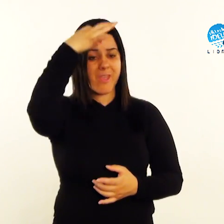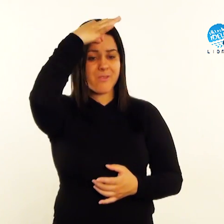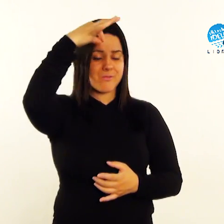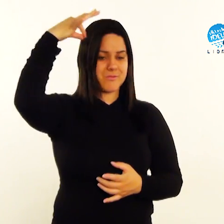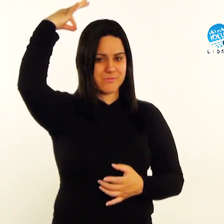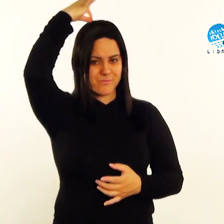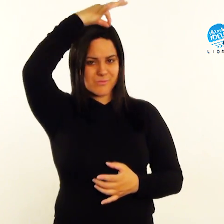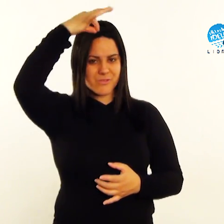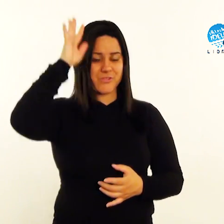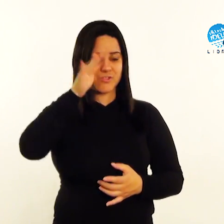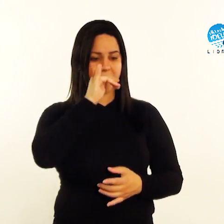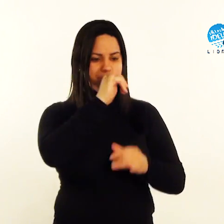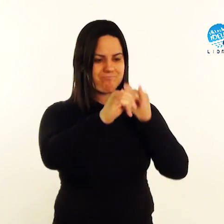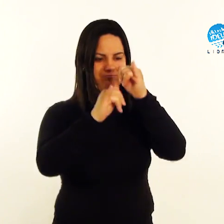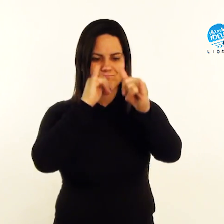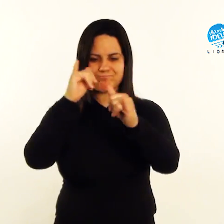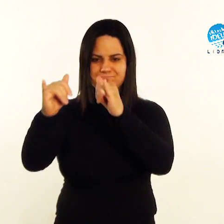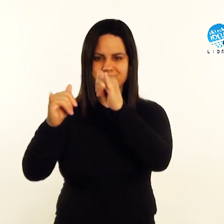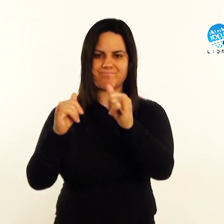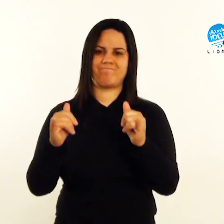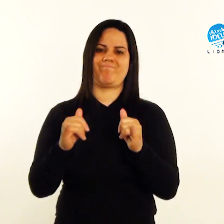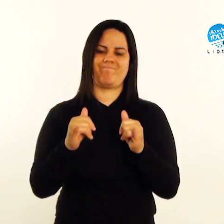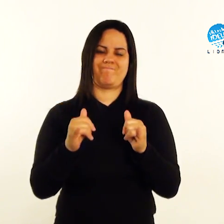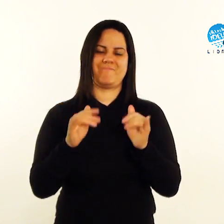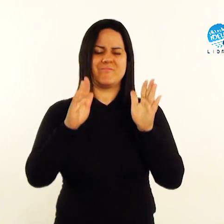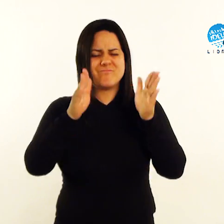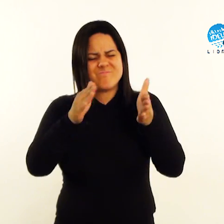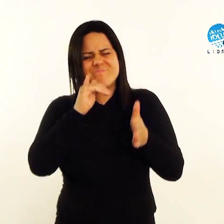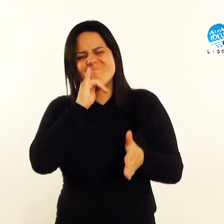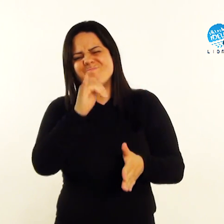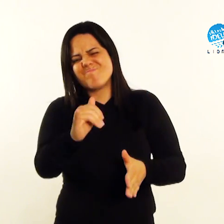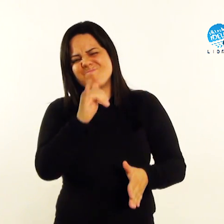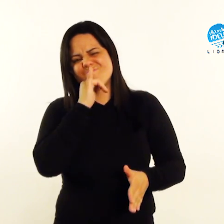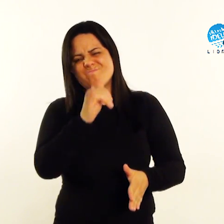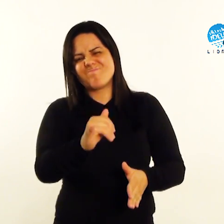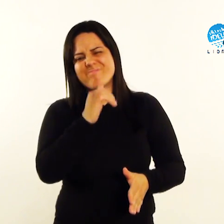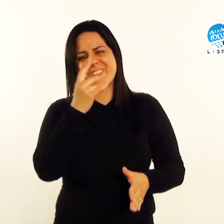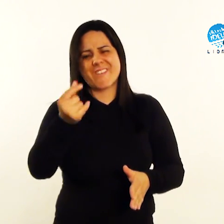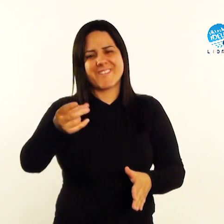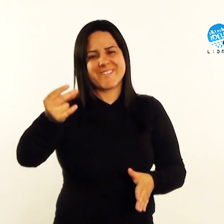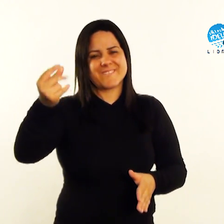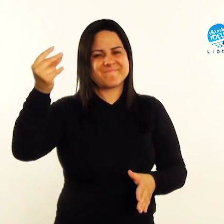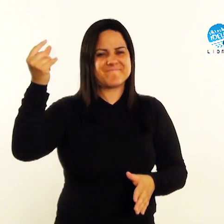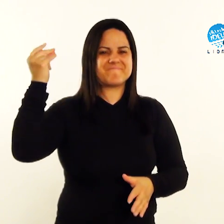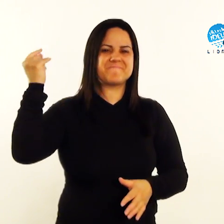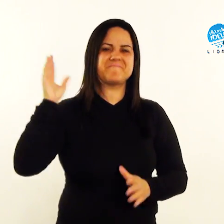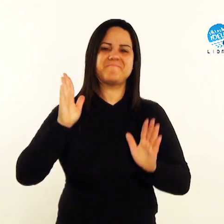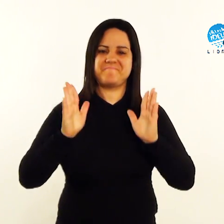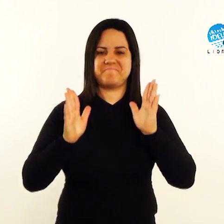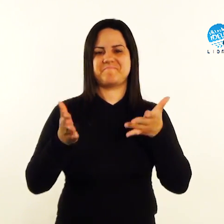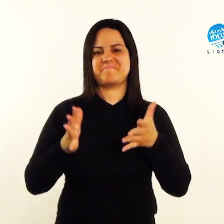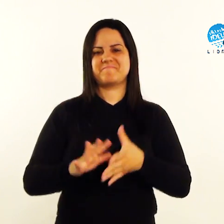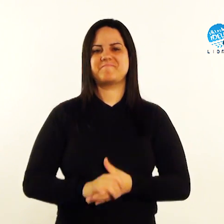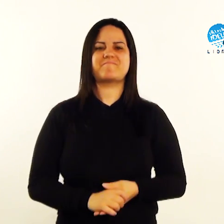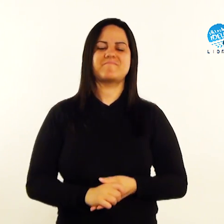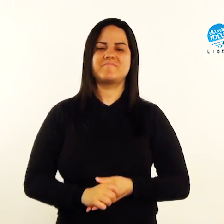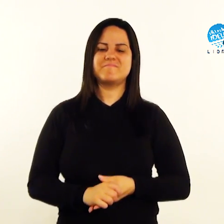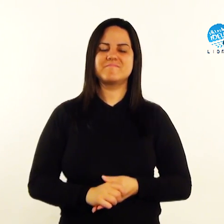Espírito Santo, Ele já está falando ao seu coração. Na verdade, já vem falando ao seu coração há muito tempo.